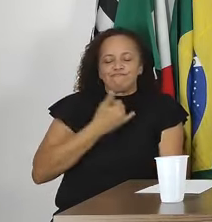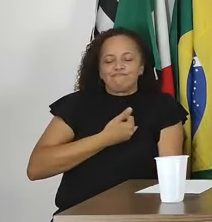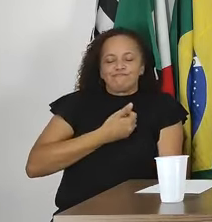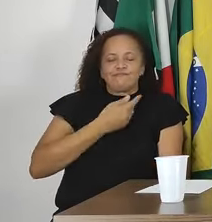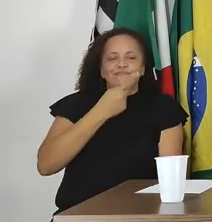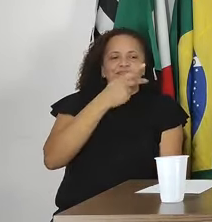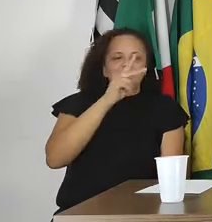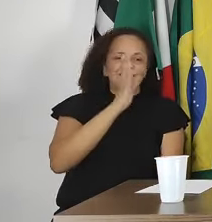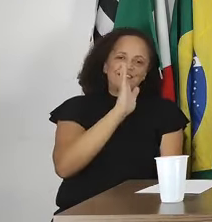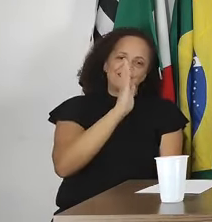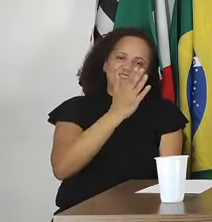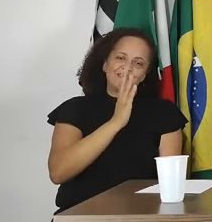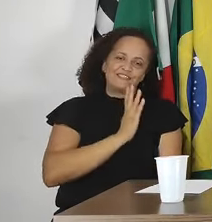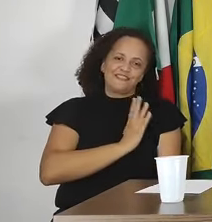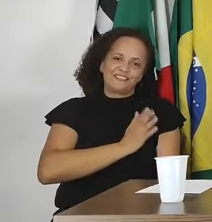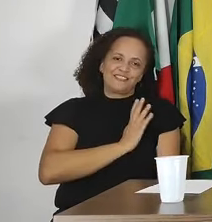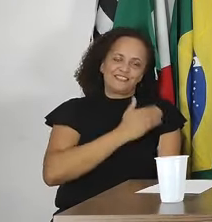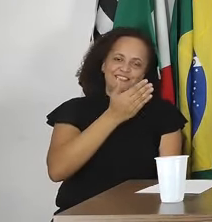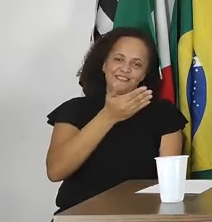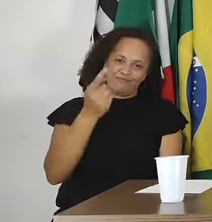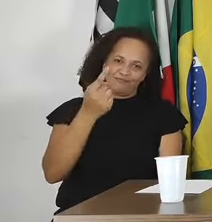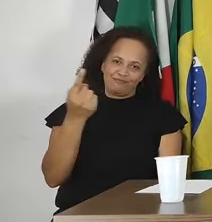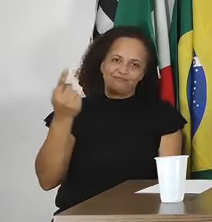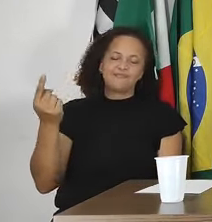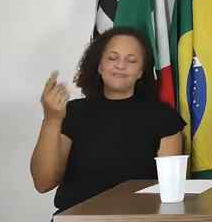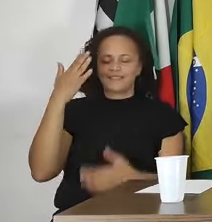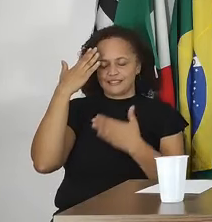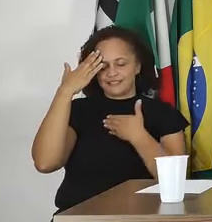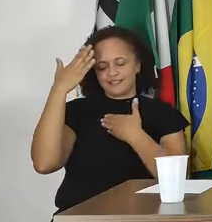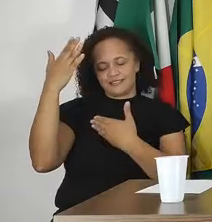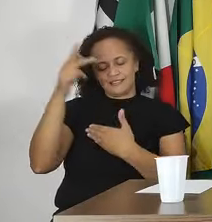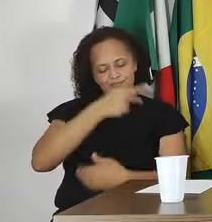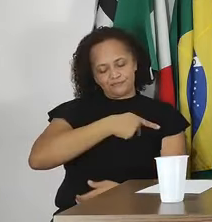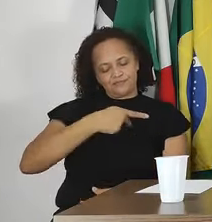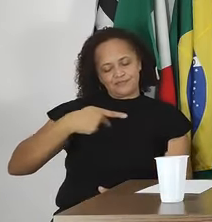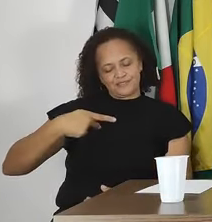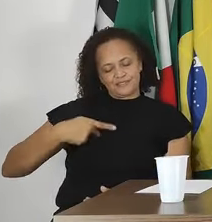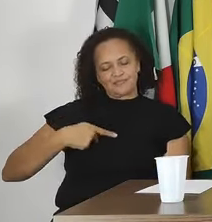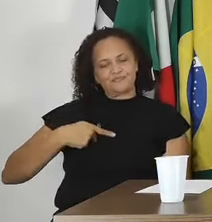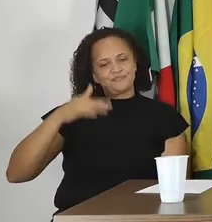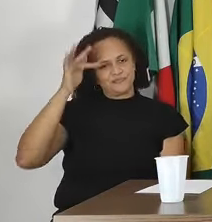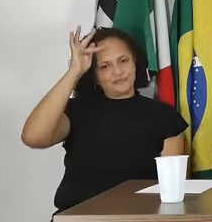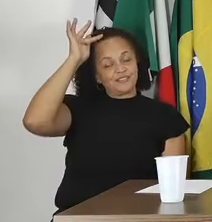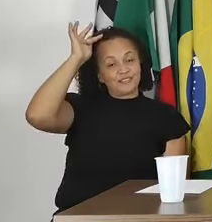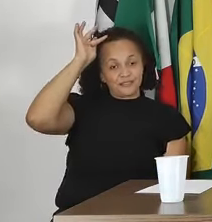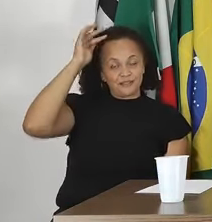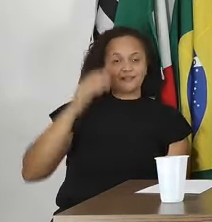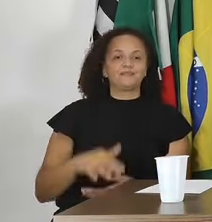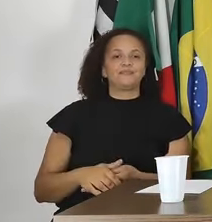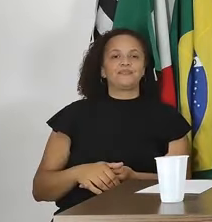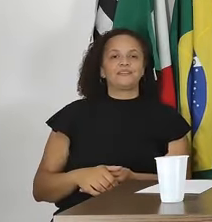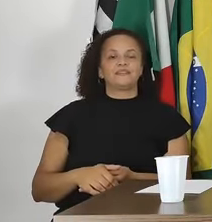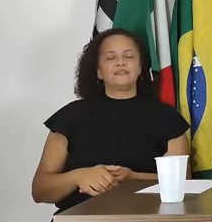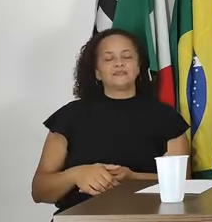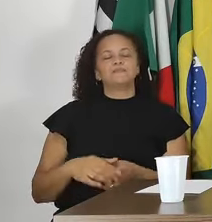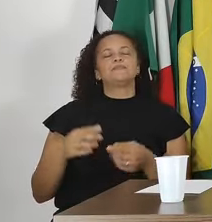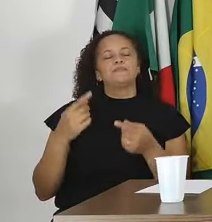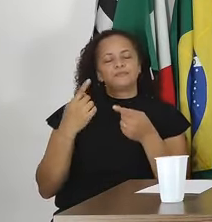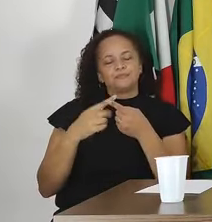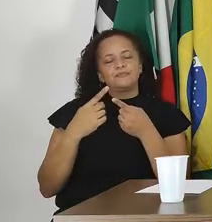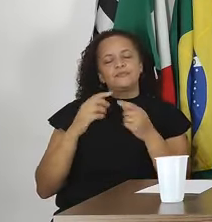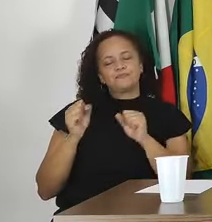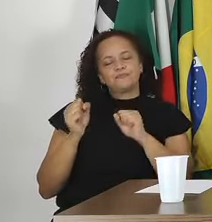coração, tá? Eu quero agradecer ao pastor Fernando pela confiança, né? De eu poder estar compartilhando